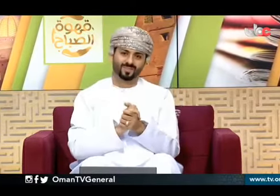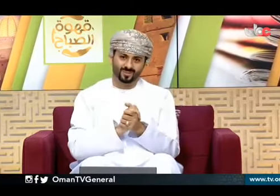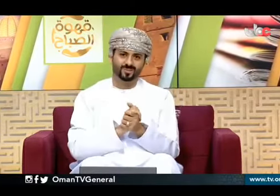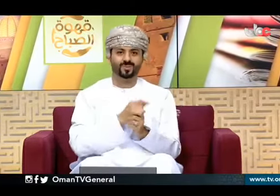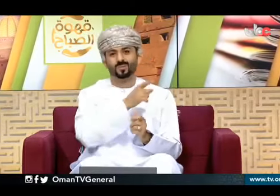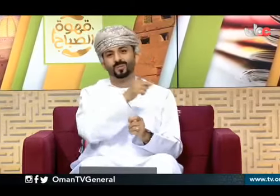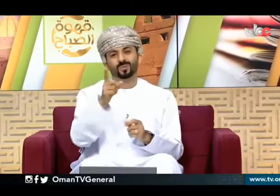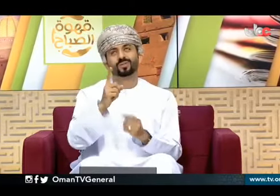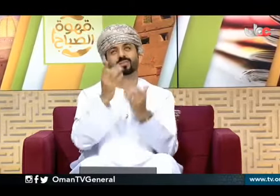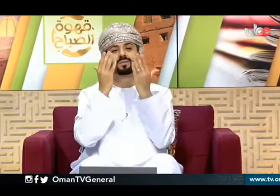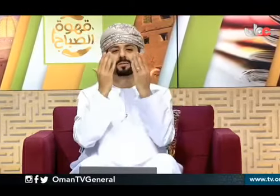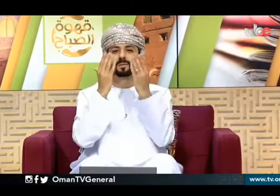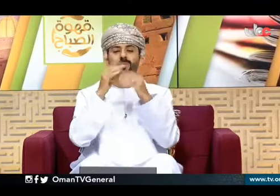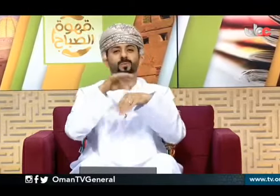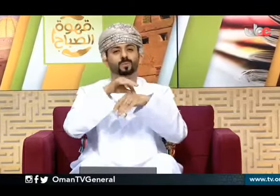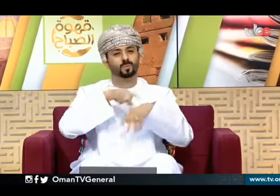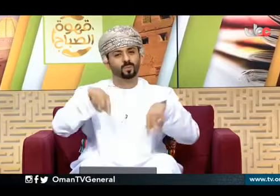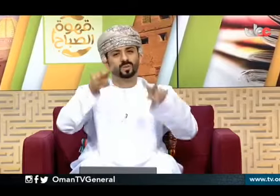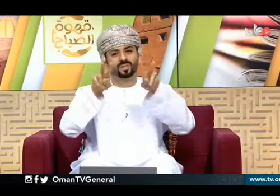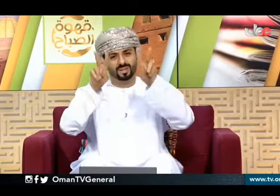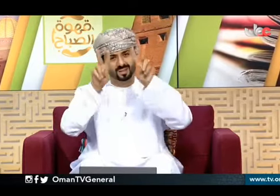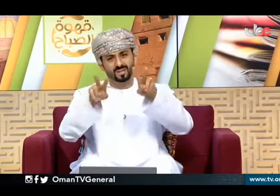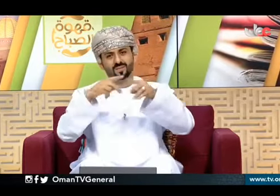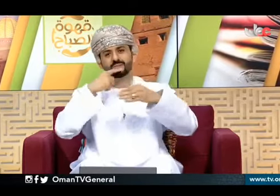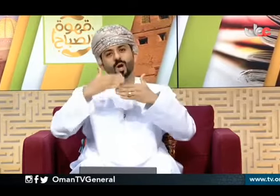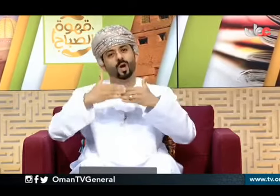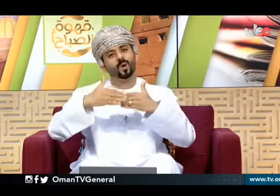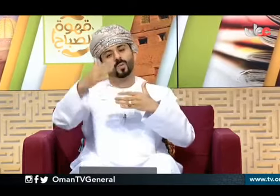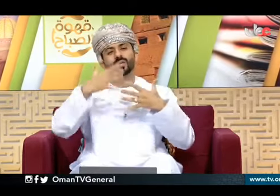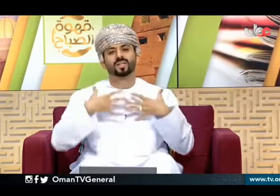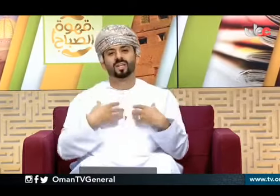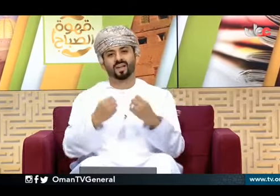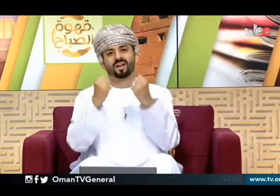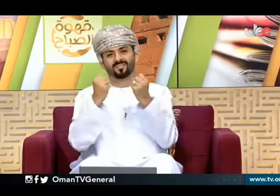بحيث أن نحافظ على أنفسنا، والله يحفظ